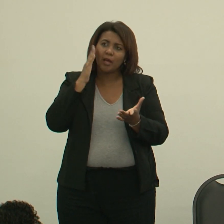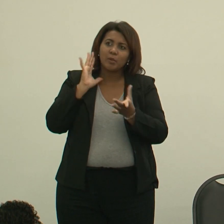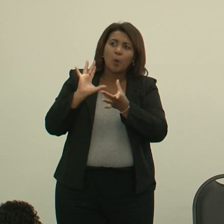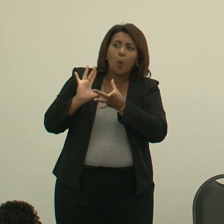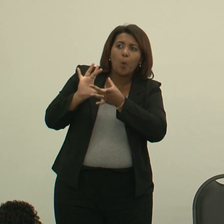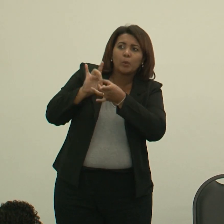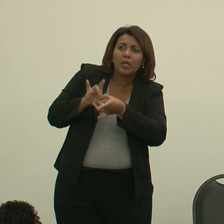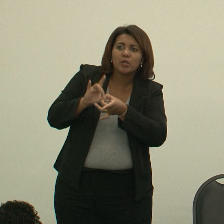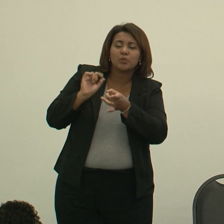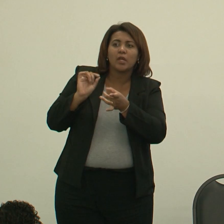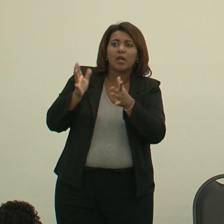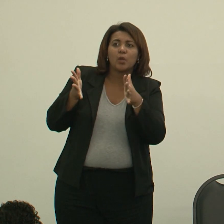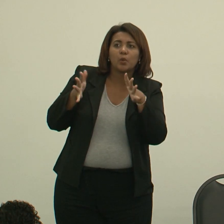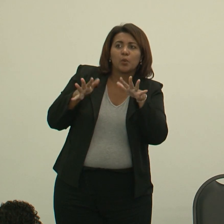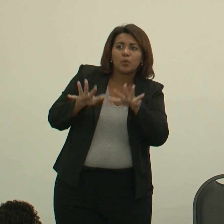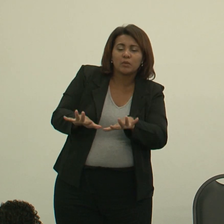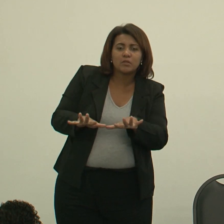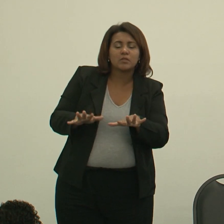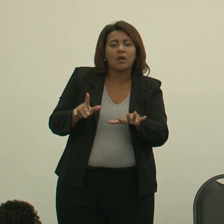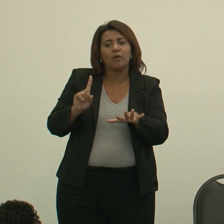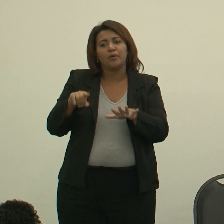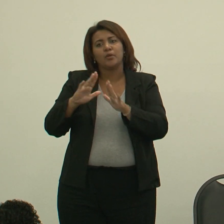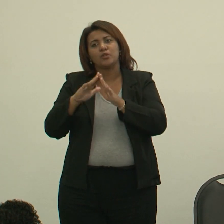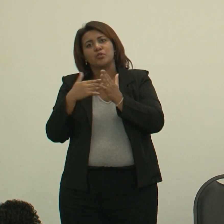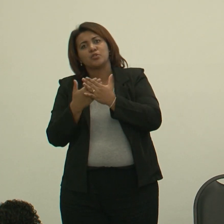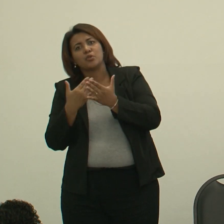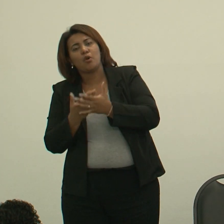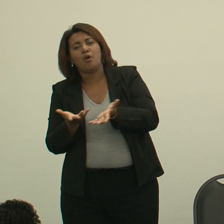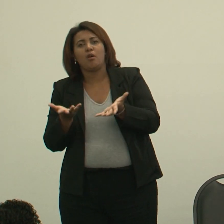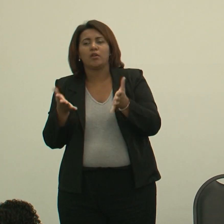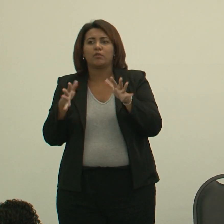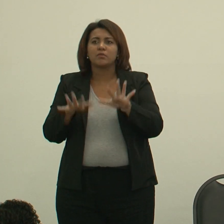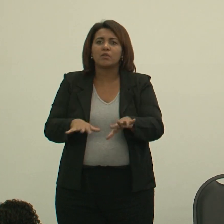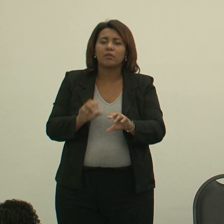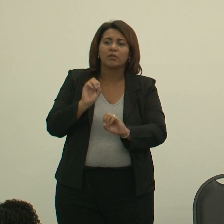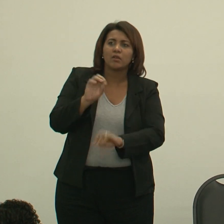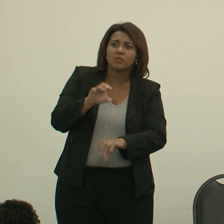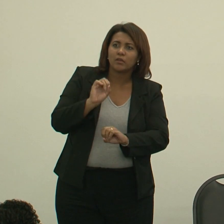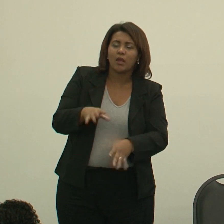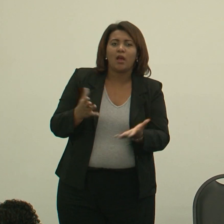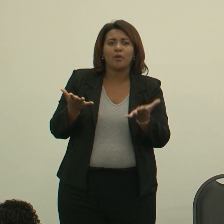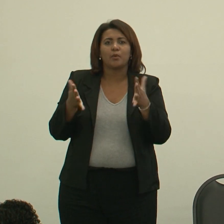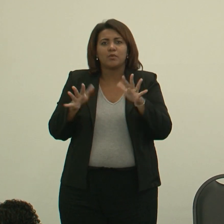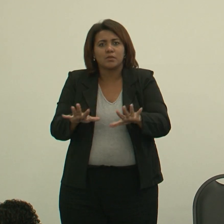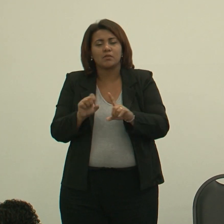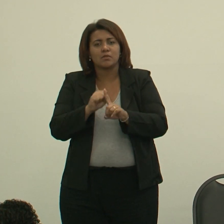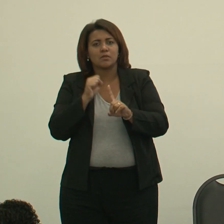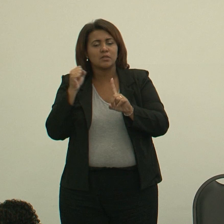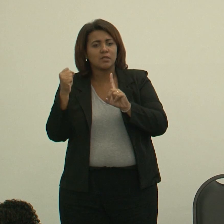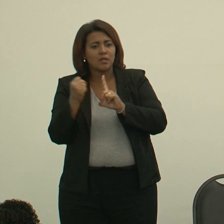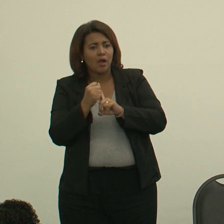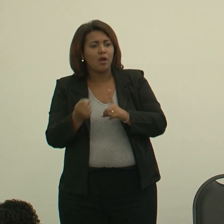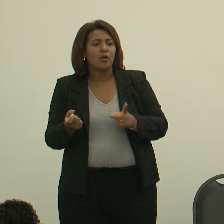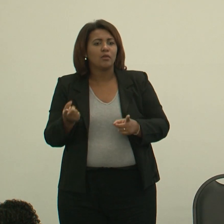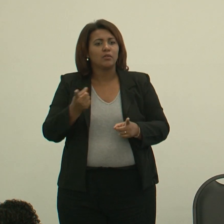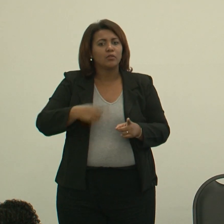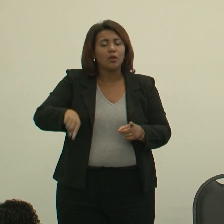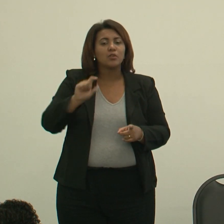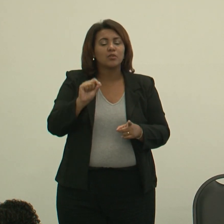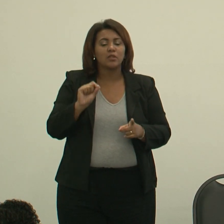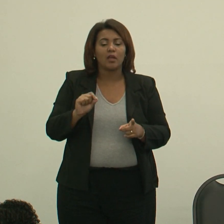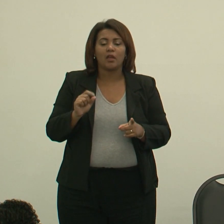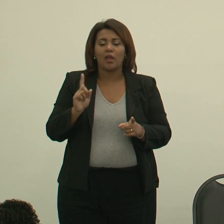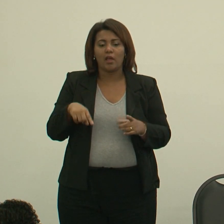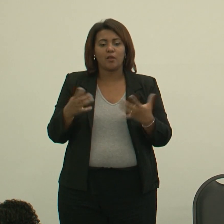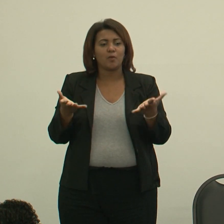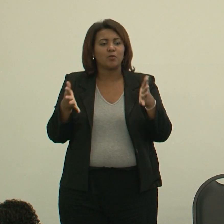inclusão. Inclusão escolar, inclusão educacional, inclusão social. E aí a gente preferiu o termo inclusão